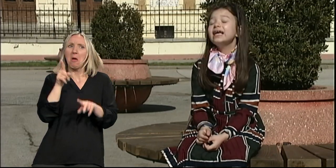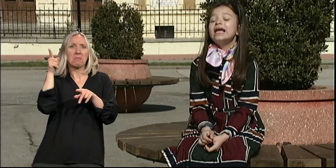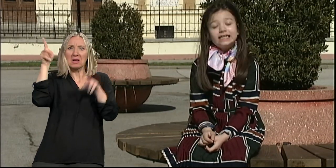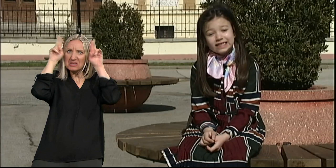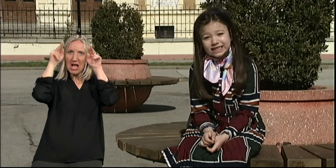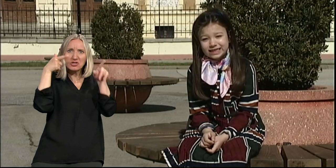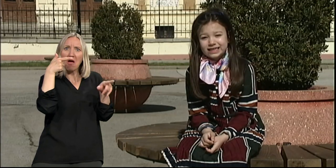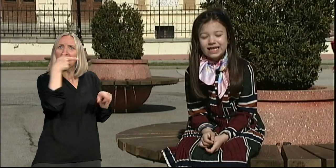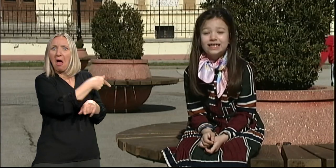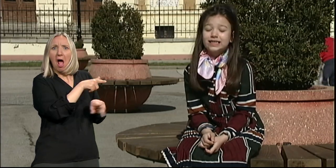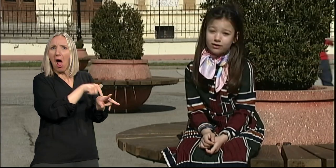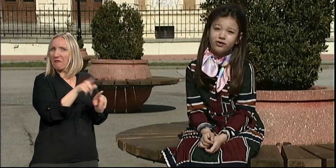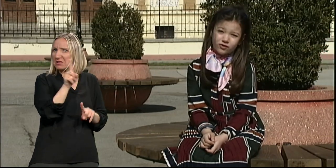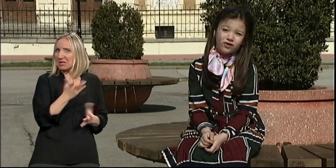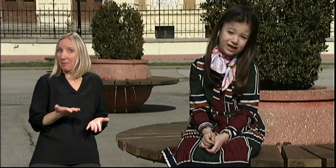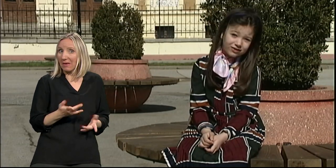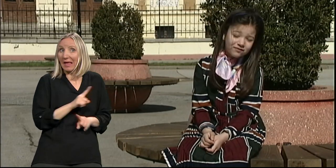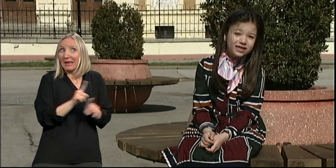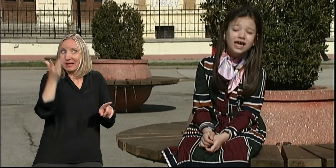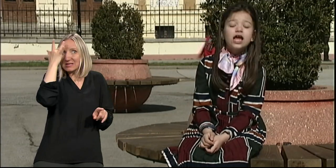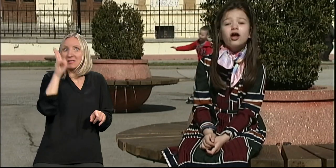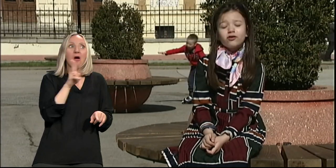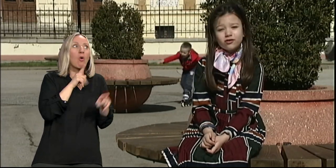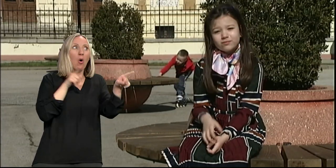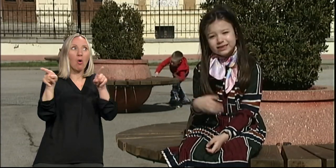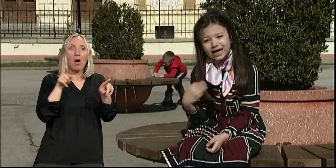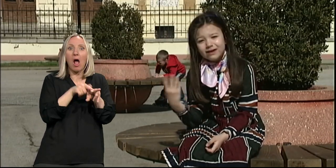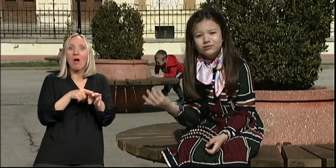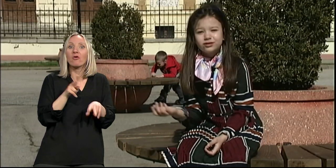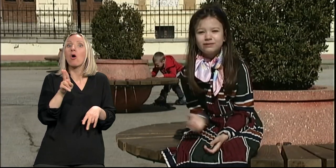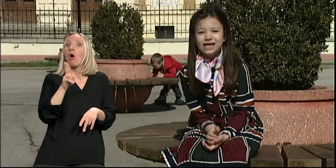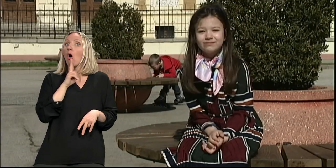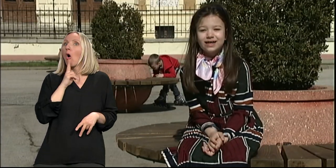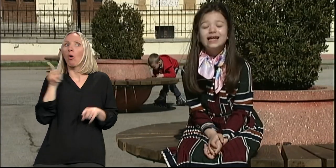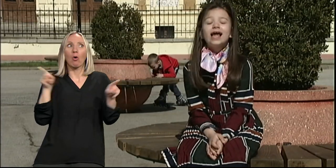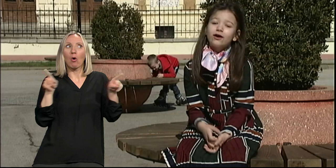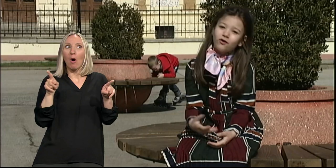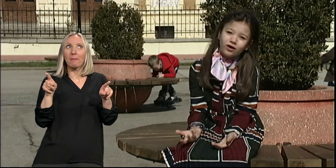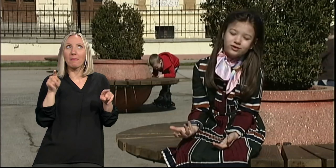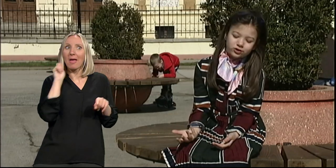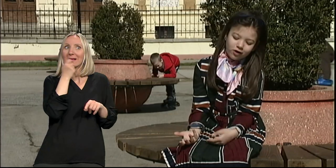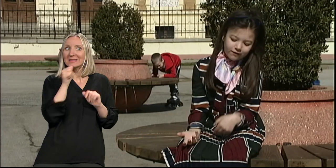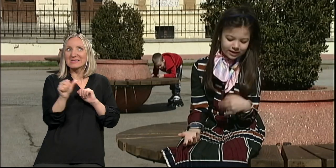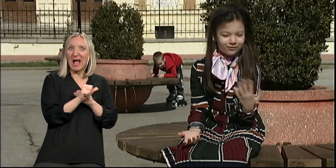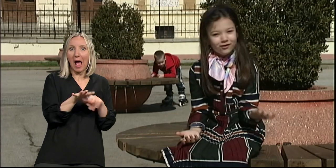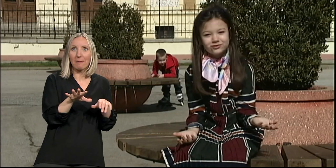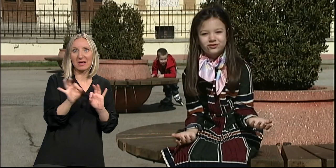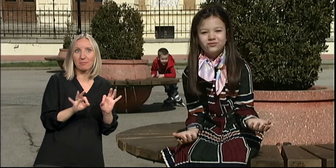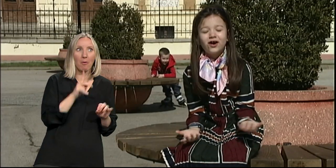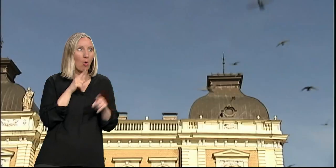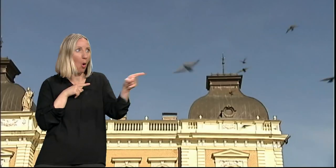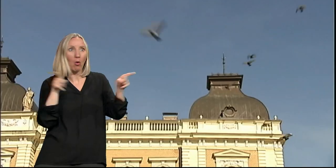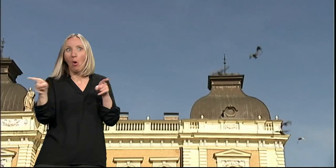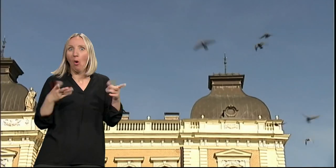lovce. Nikad se ne zna ko koga lovi, ko kome zamku sprema, koji su ovi, koji